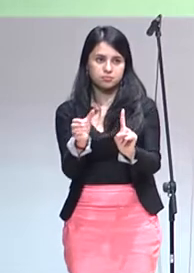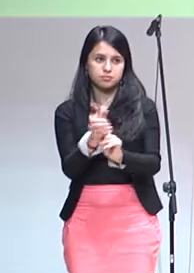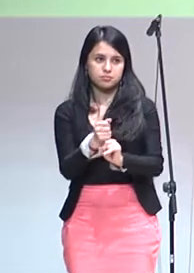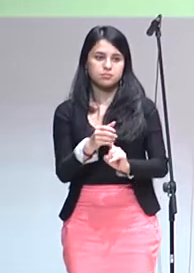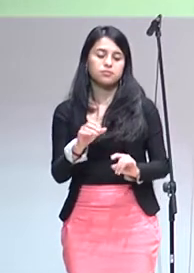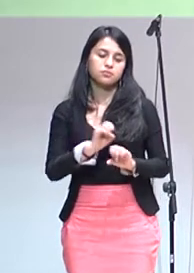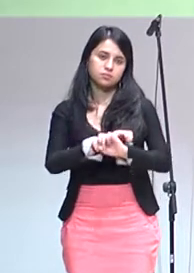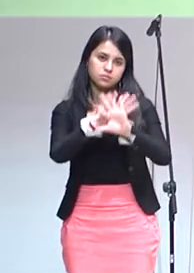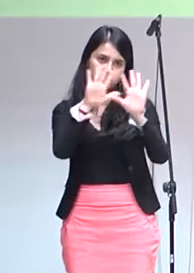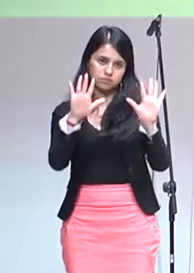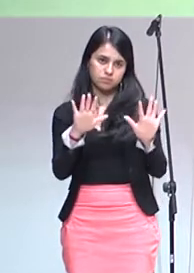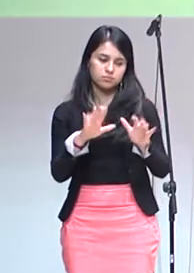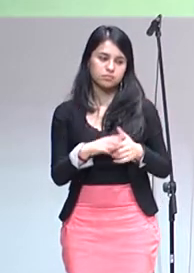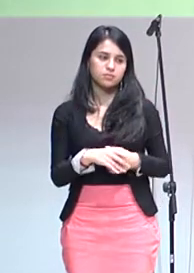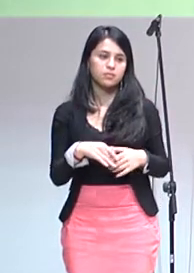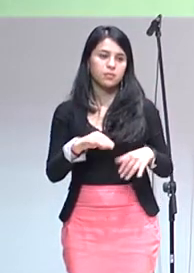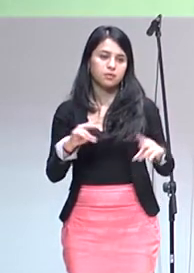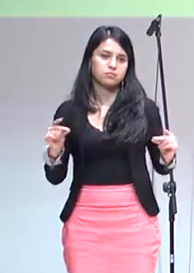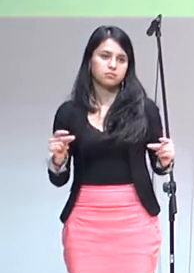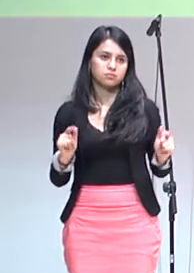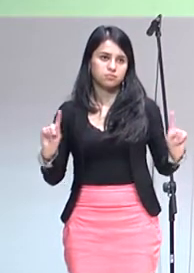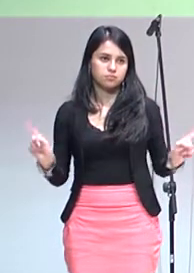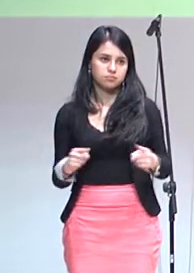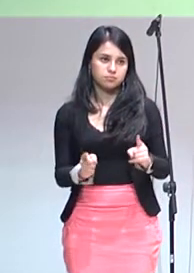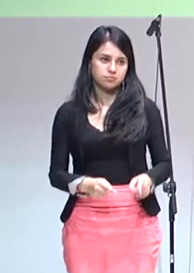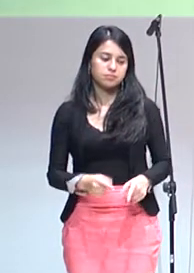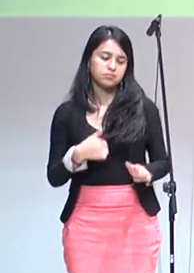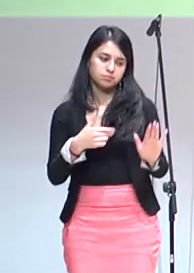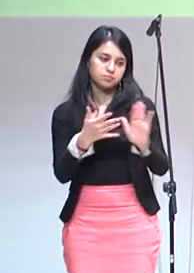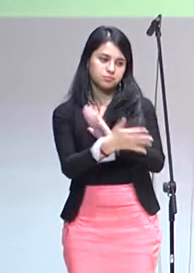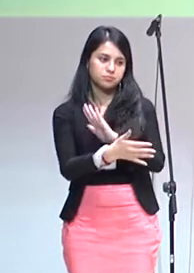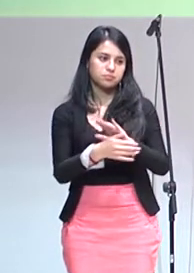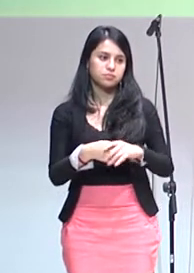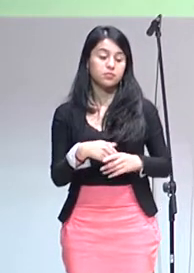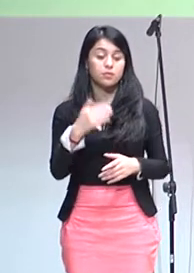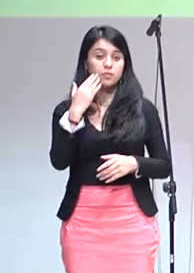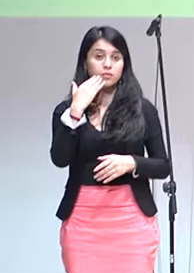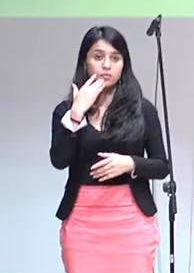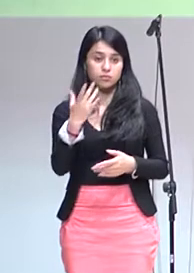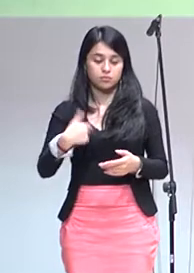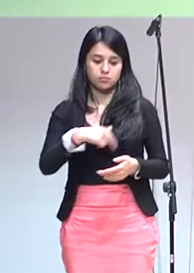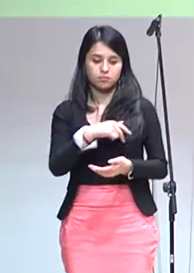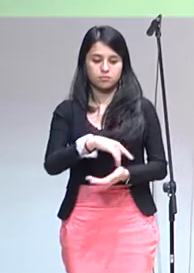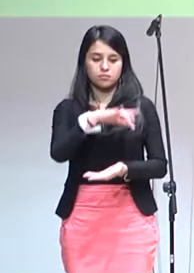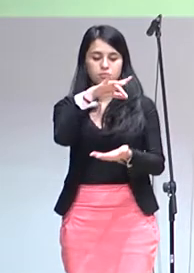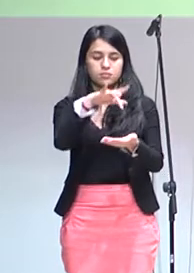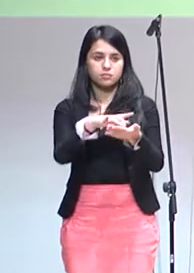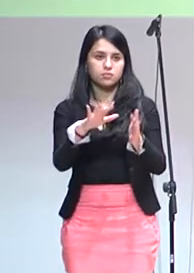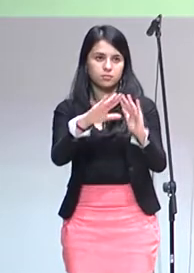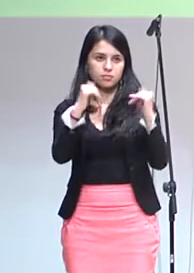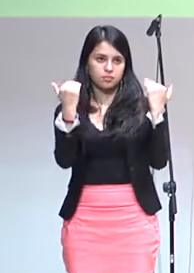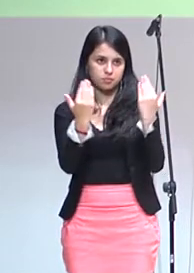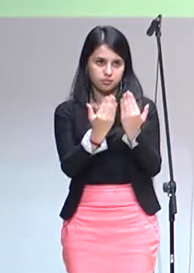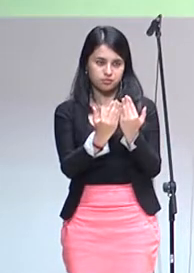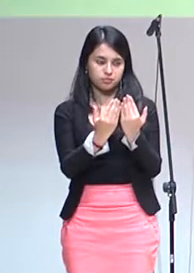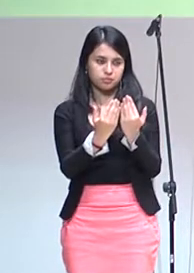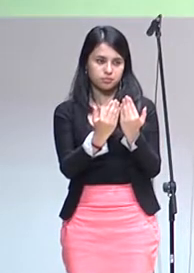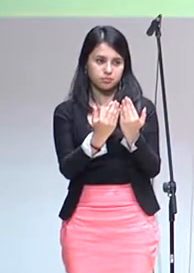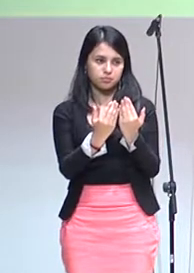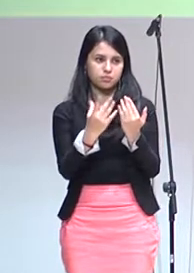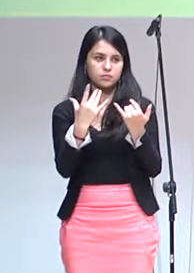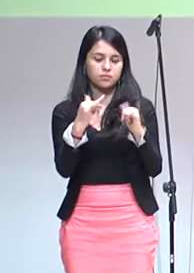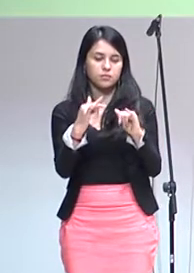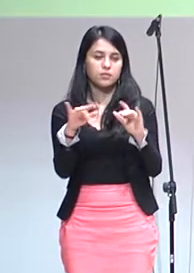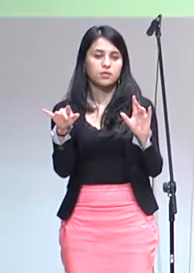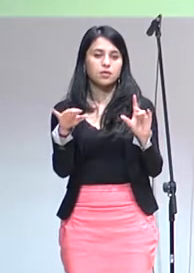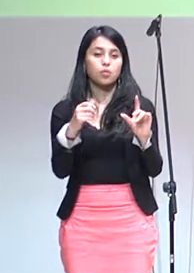manera así muy, muy rapidita. Cuando llegamos era el colegio que estaba en el